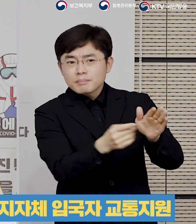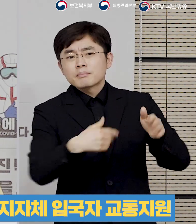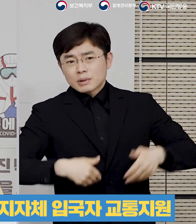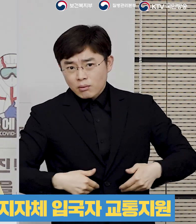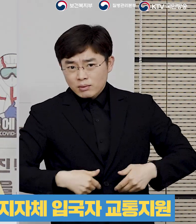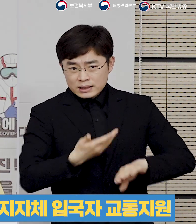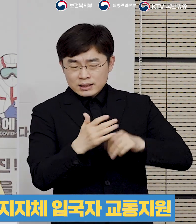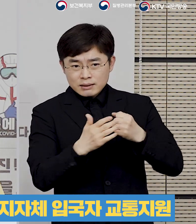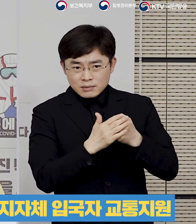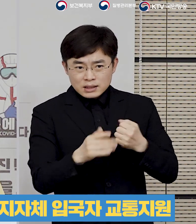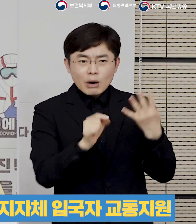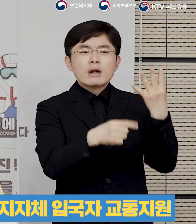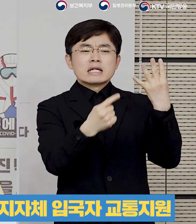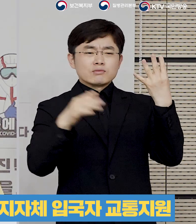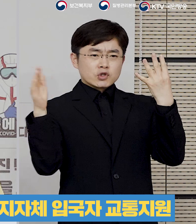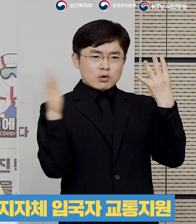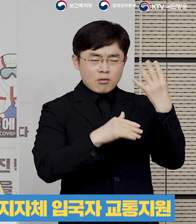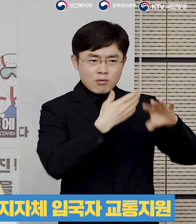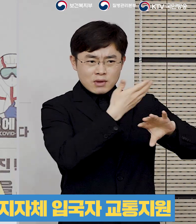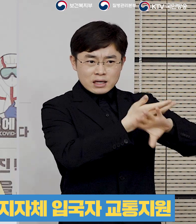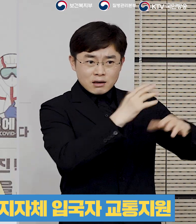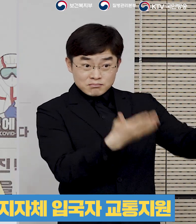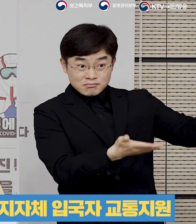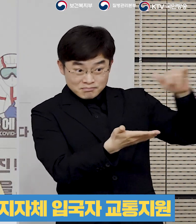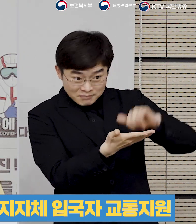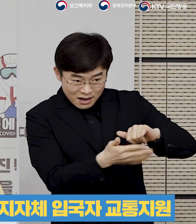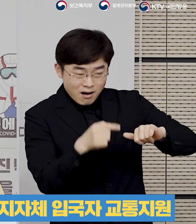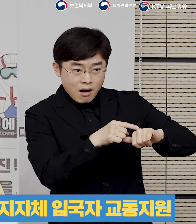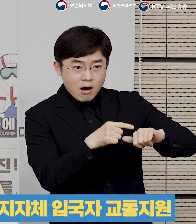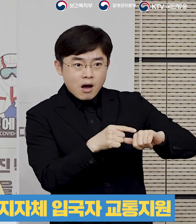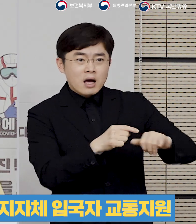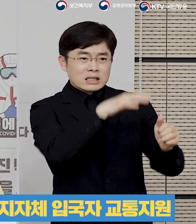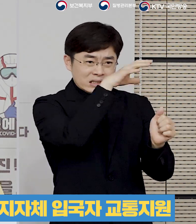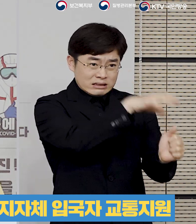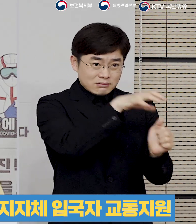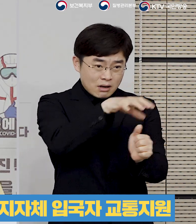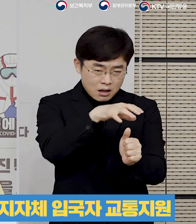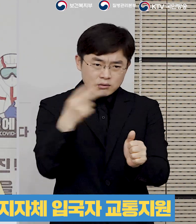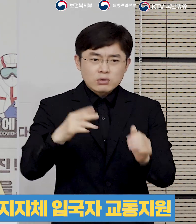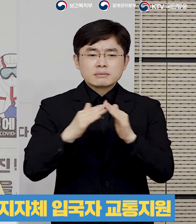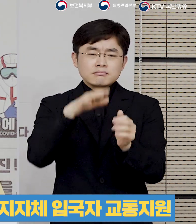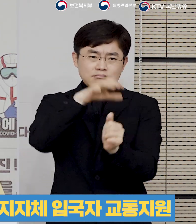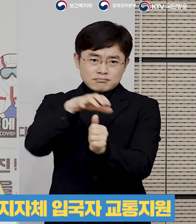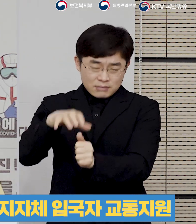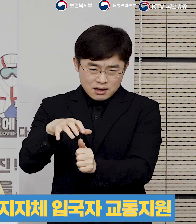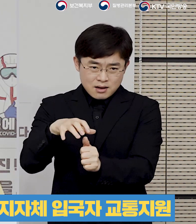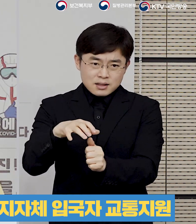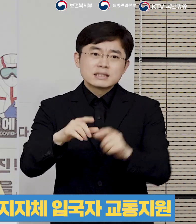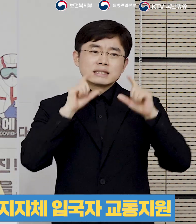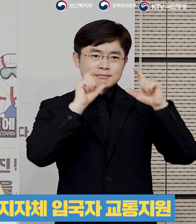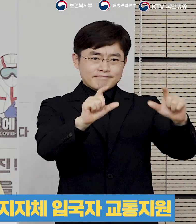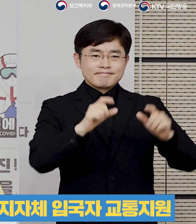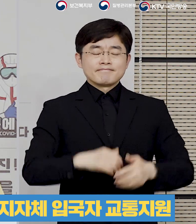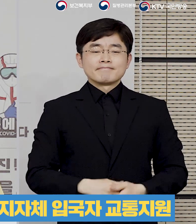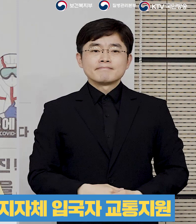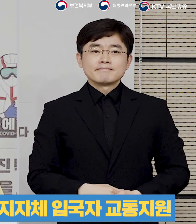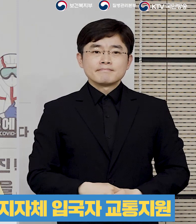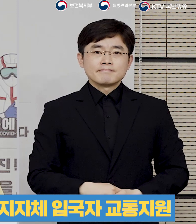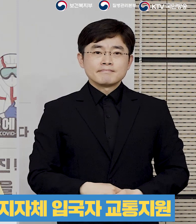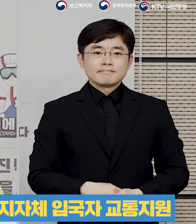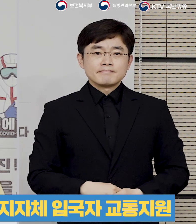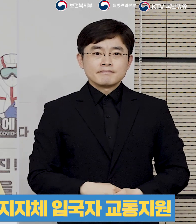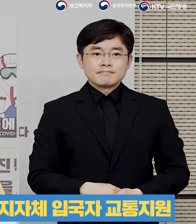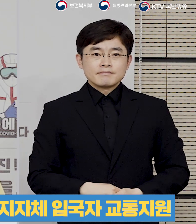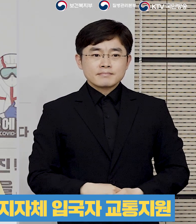4월 1일부터 전체 입국자를 대상으로 14일간 자가 또는 시설에서 격리하는 검역 강화 조치를